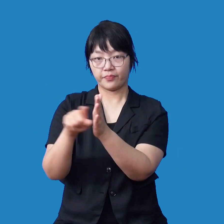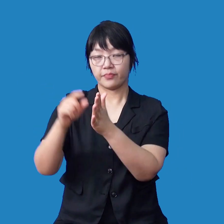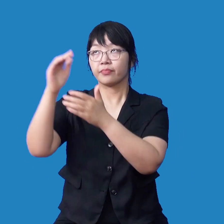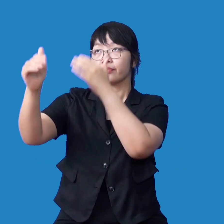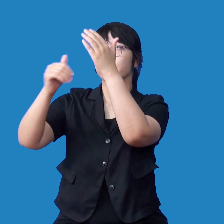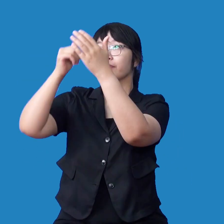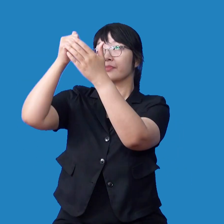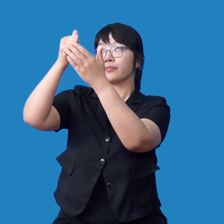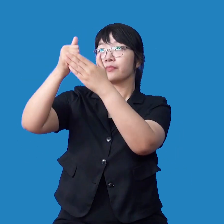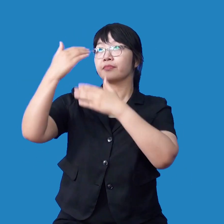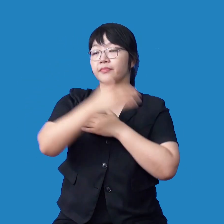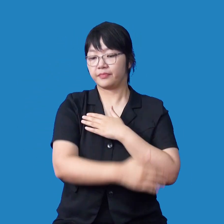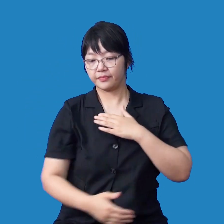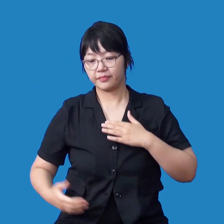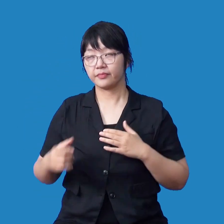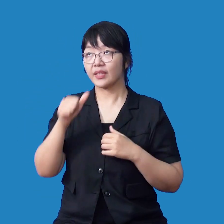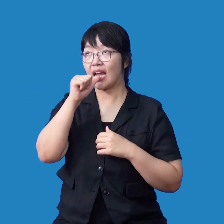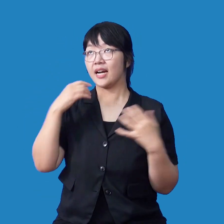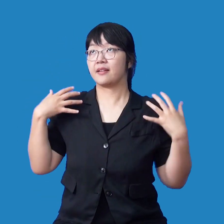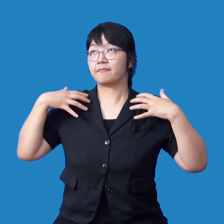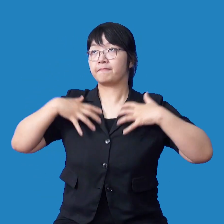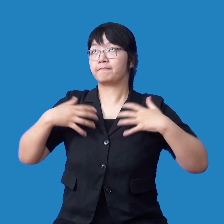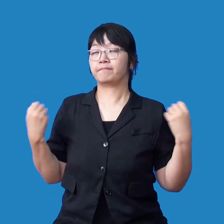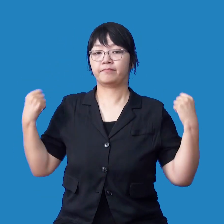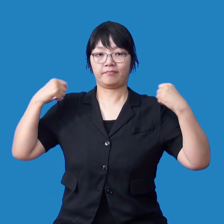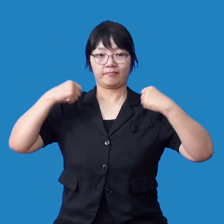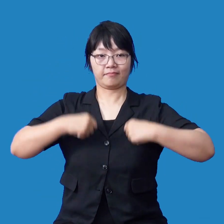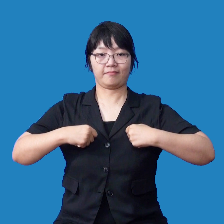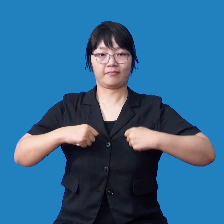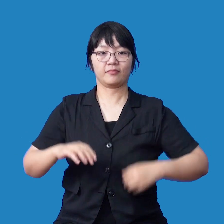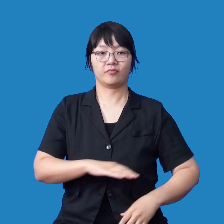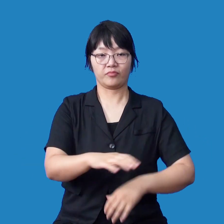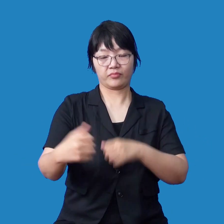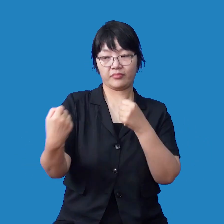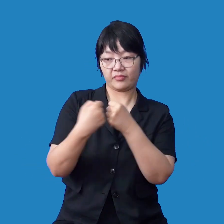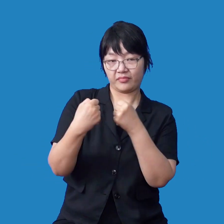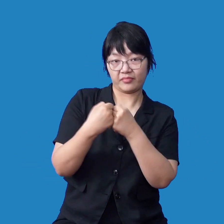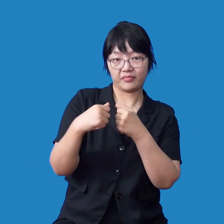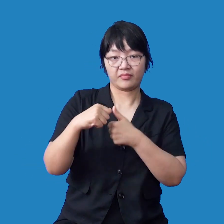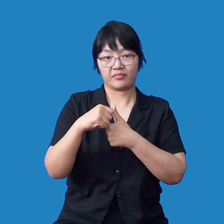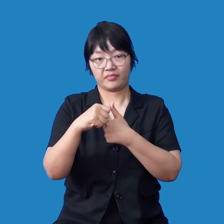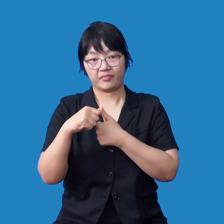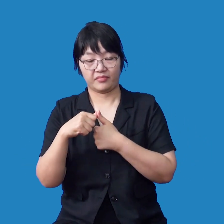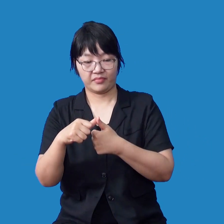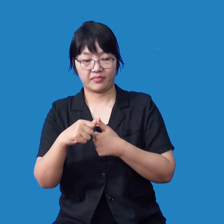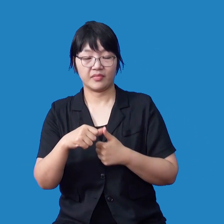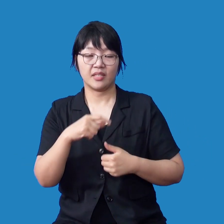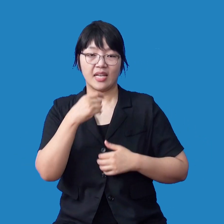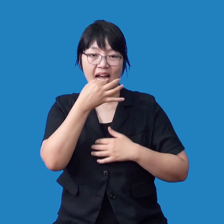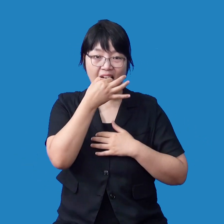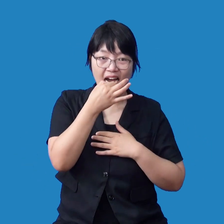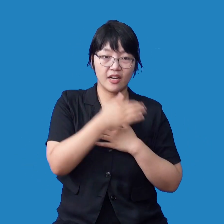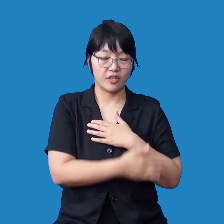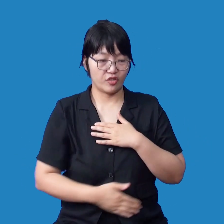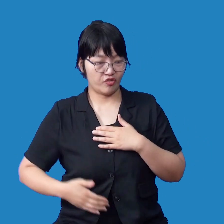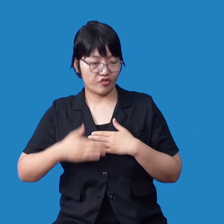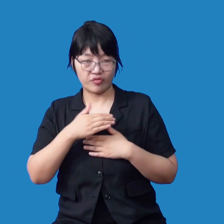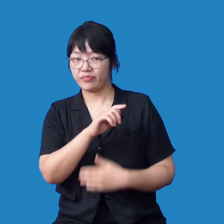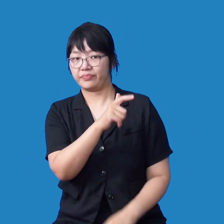하나님의 전신갑주를 입으라. 우리의 씨름은 혈과 육을 상대로 한 것이